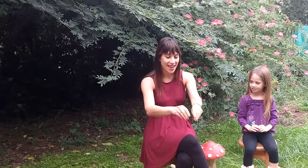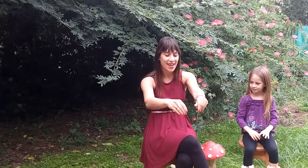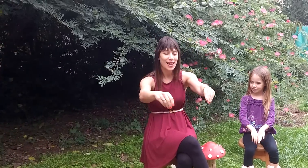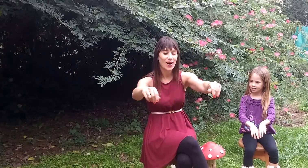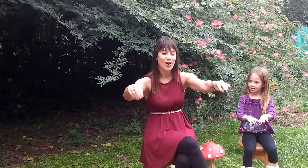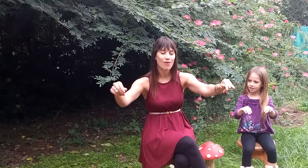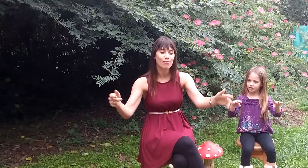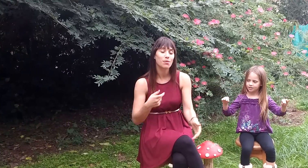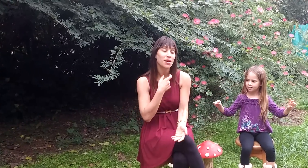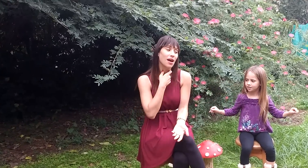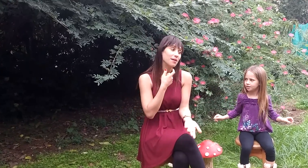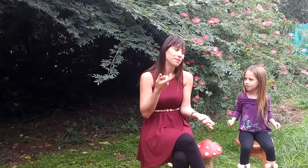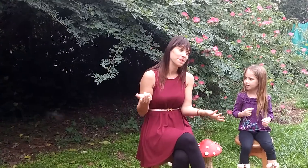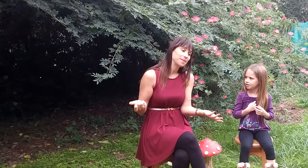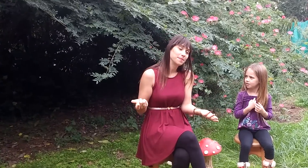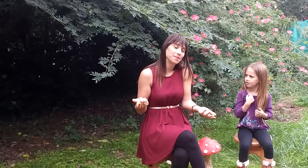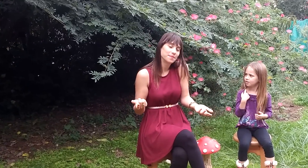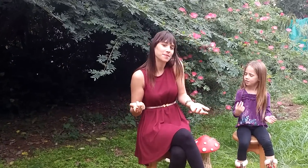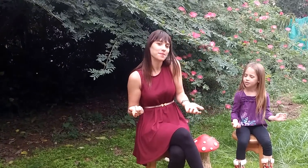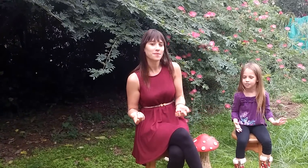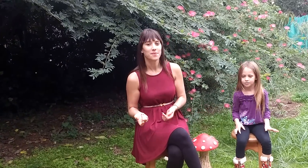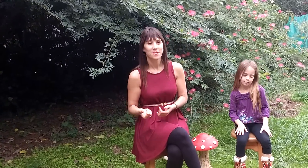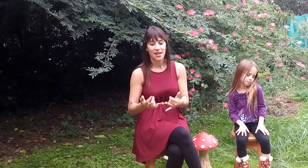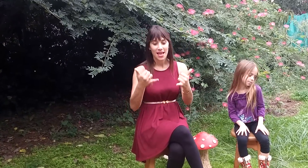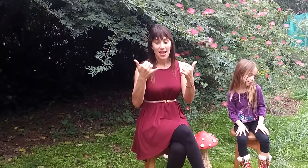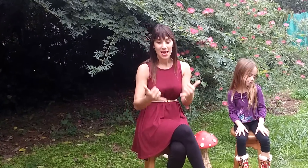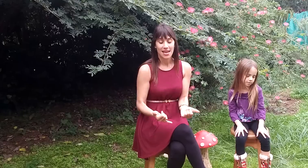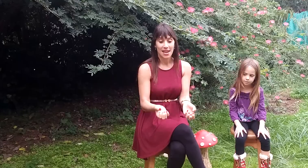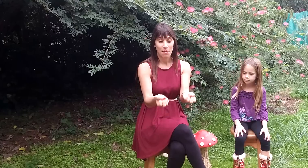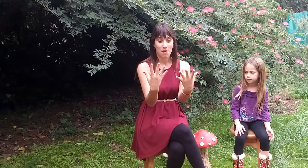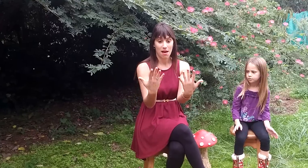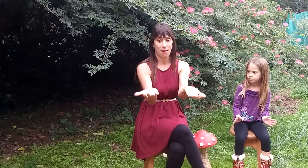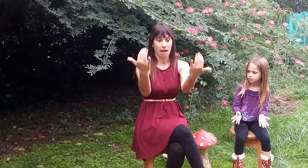ברירה הנה בגל גדול